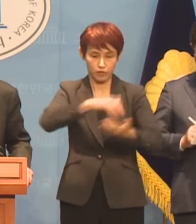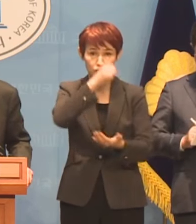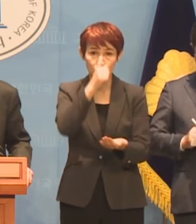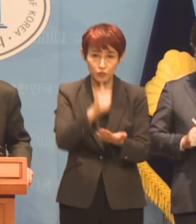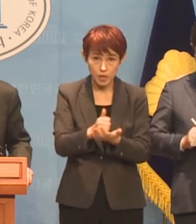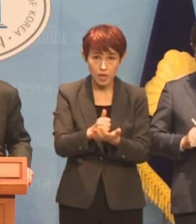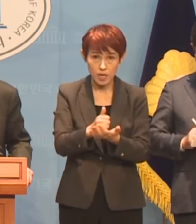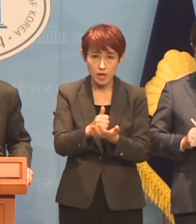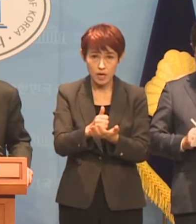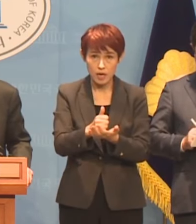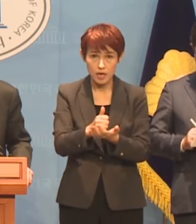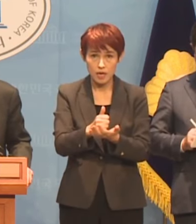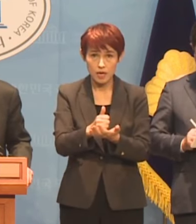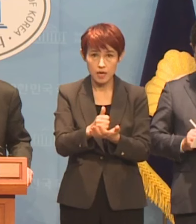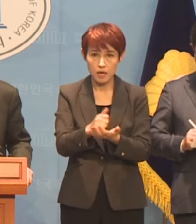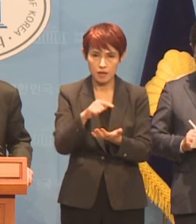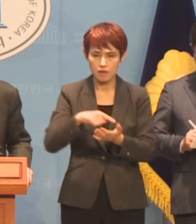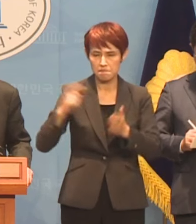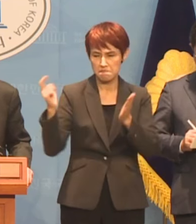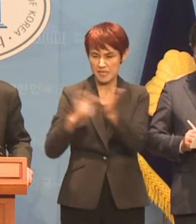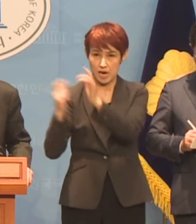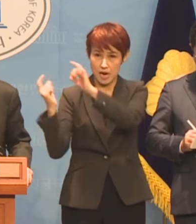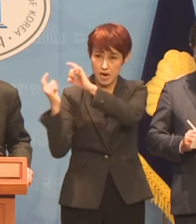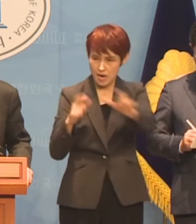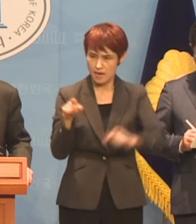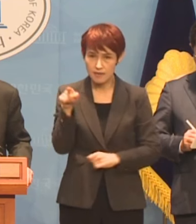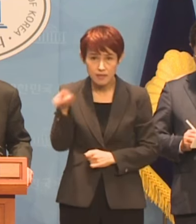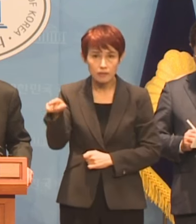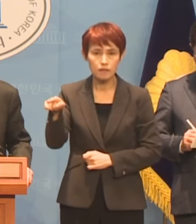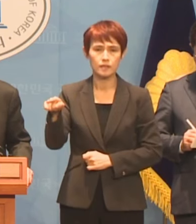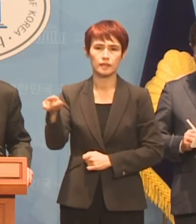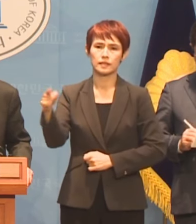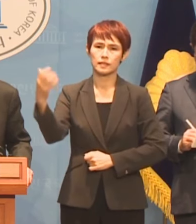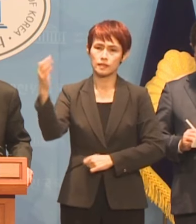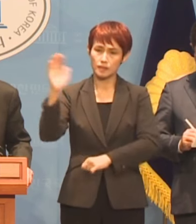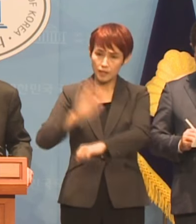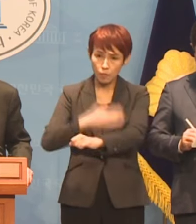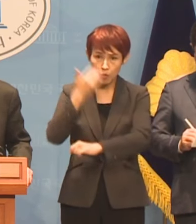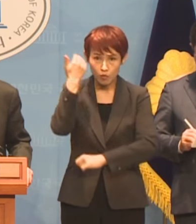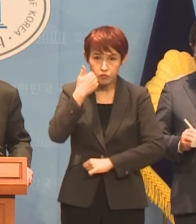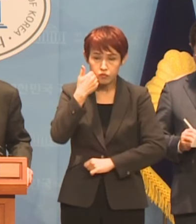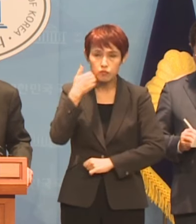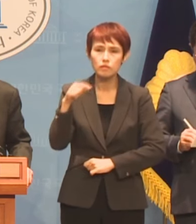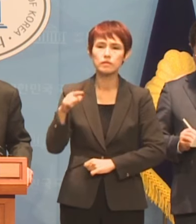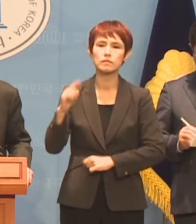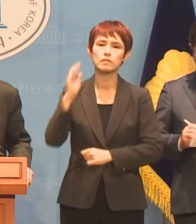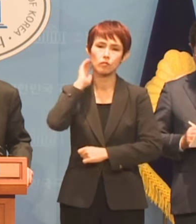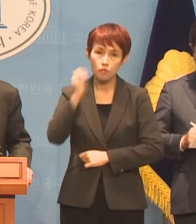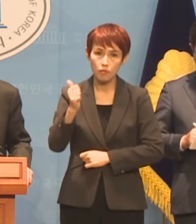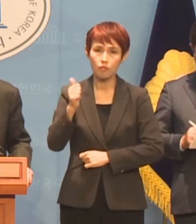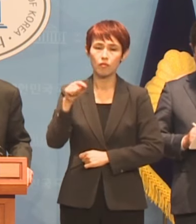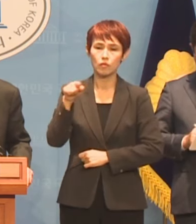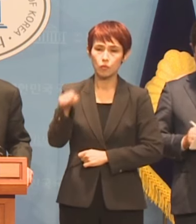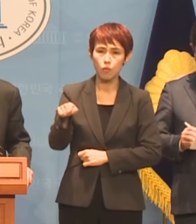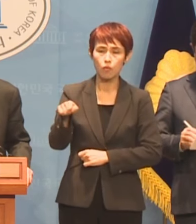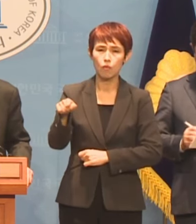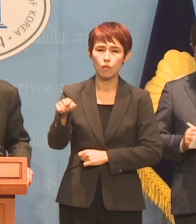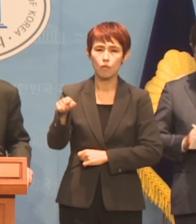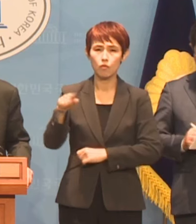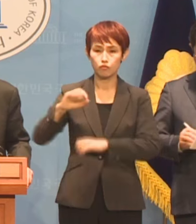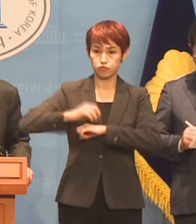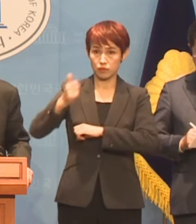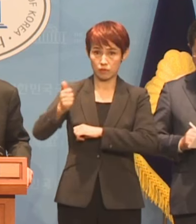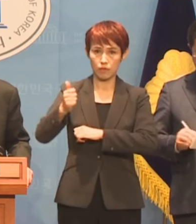내란죄에 해당하는 비상계엄 사태에 책임 있는 자들에 대한 수사기관의 수사가